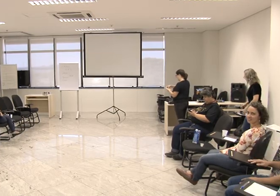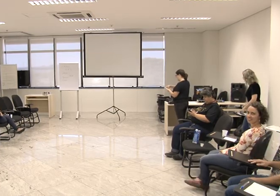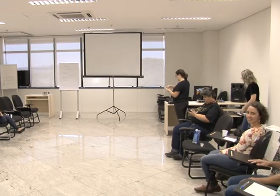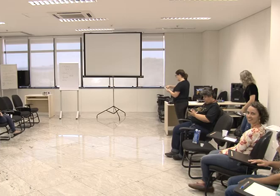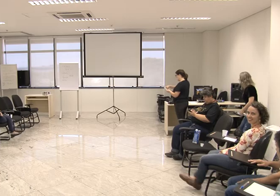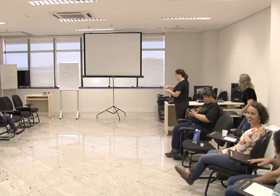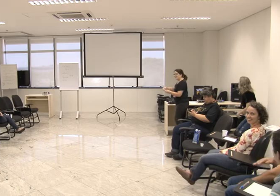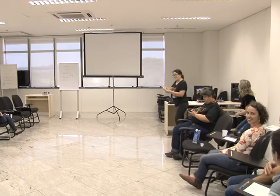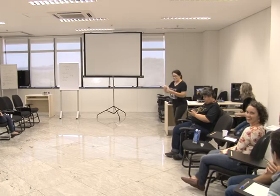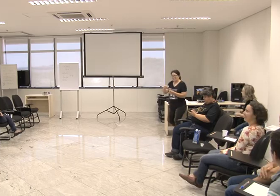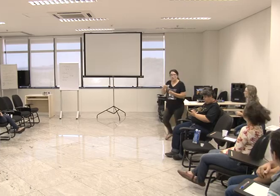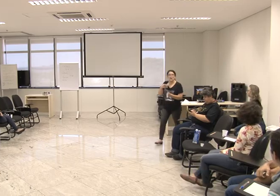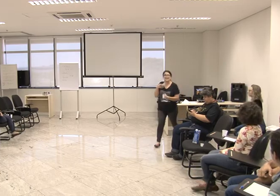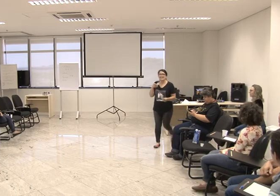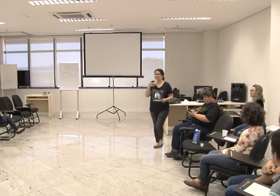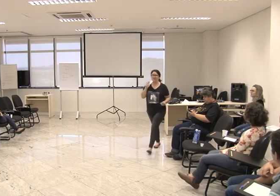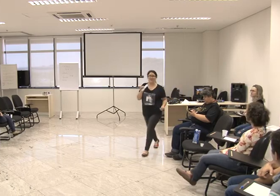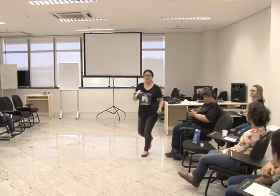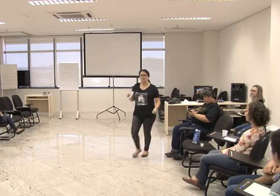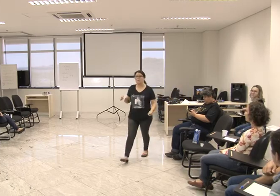Bora, Lucas, vem. Lucas, esse daqui é fácil.